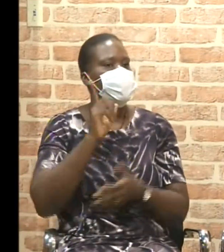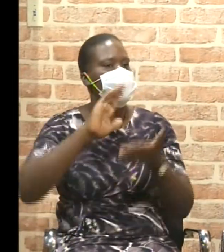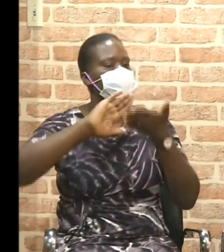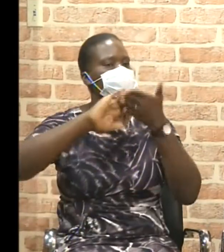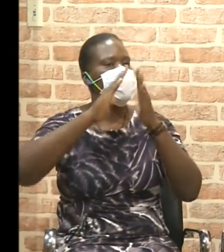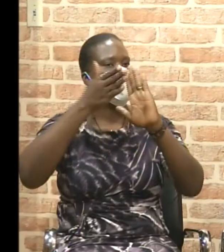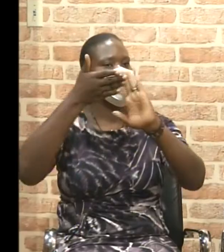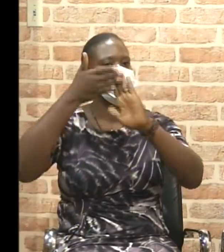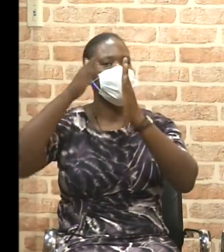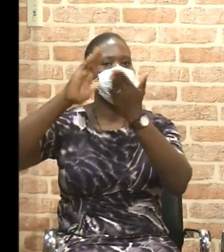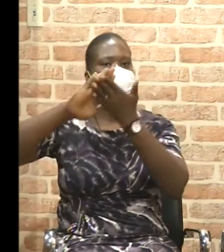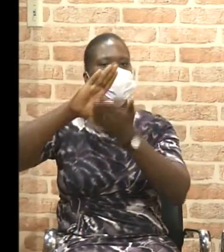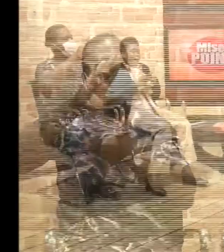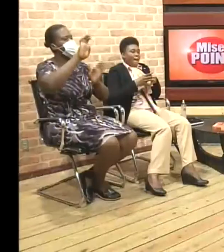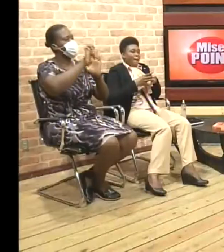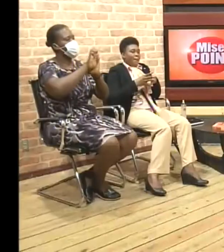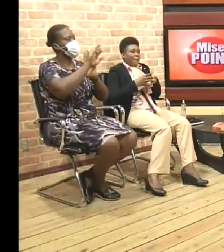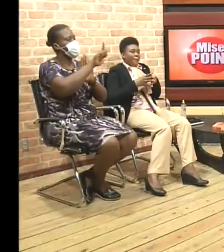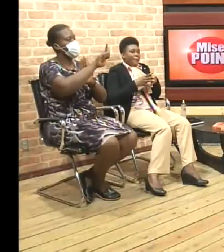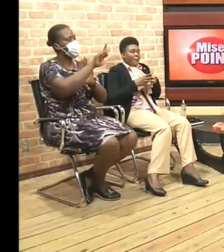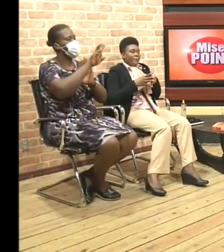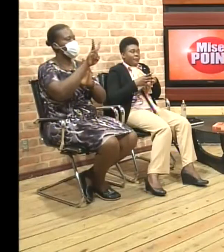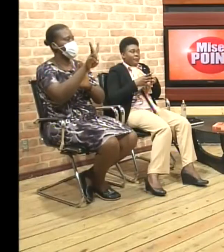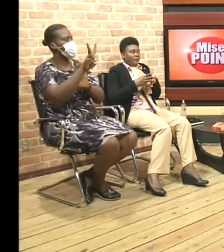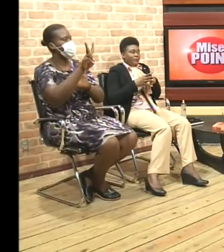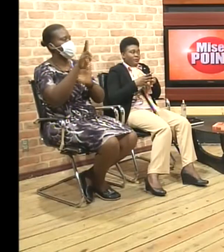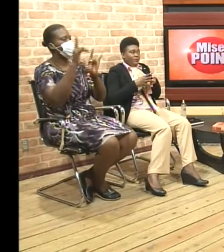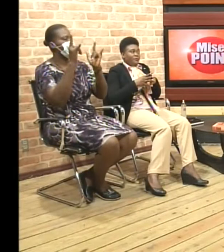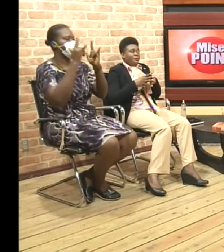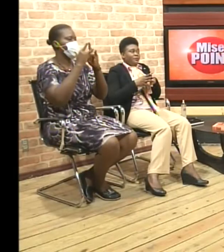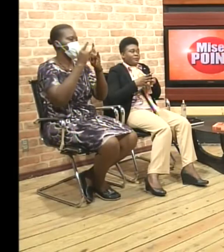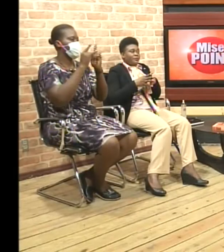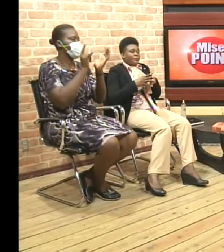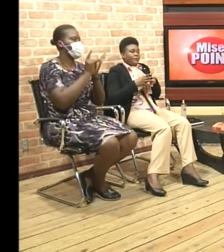et, par exemple l'évêque, bon, sous piste là,